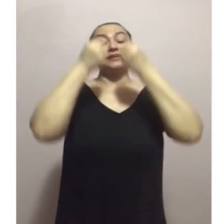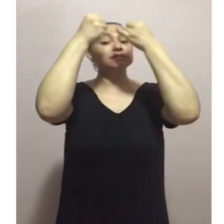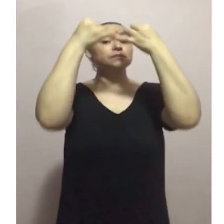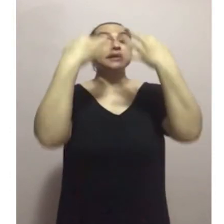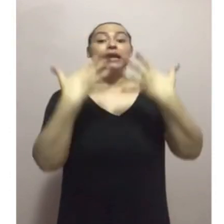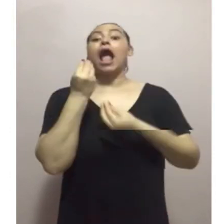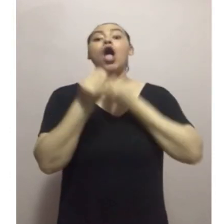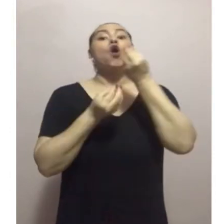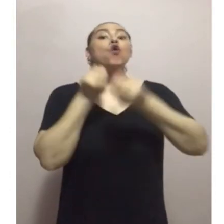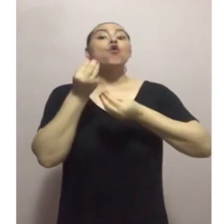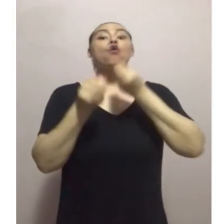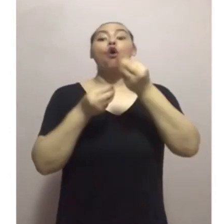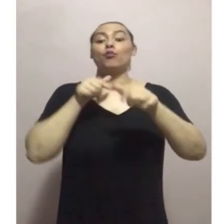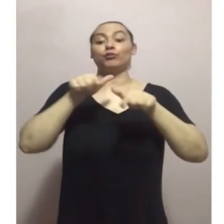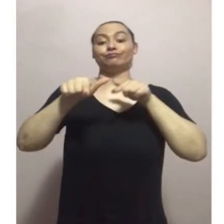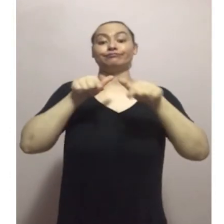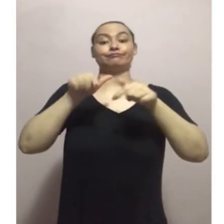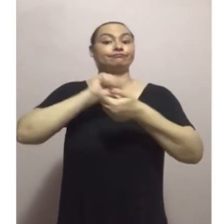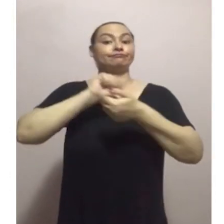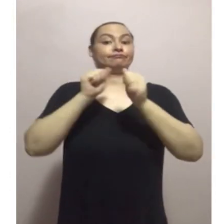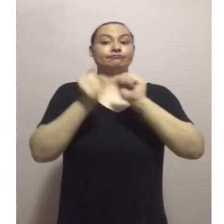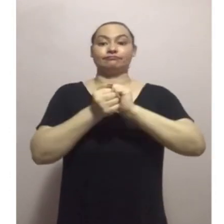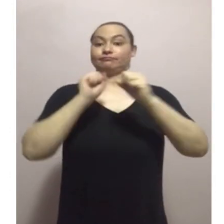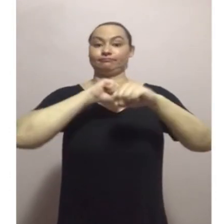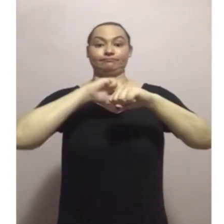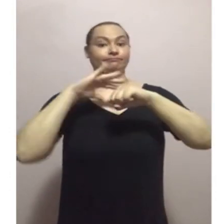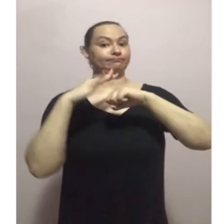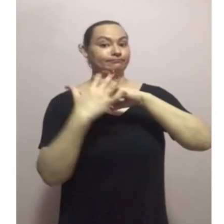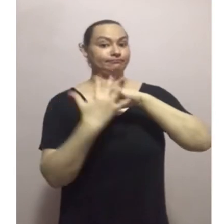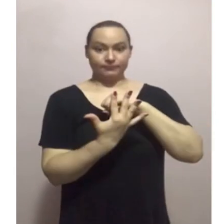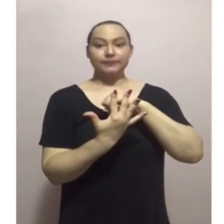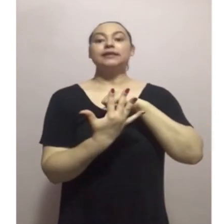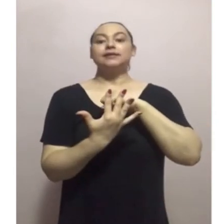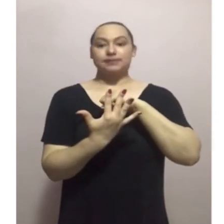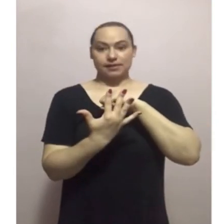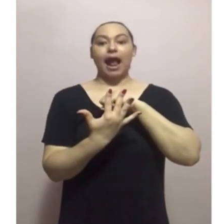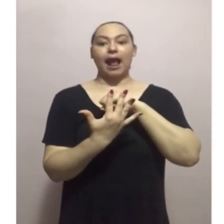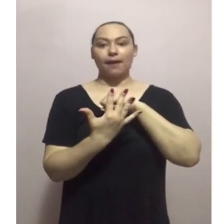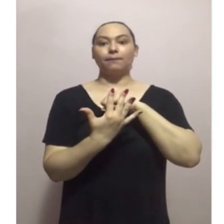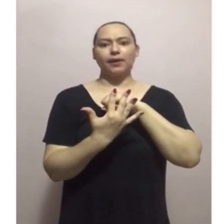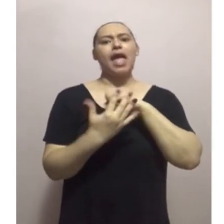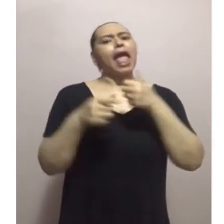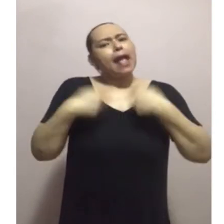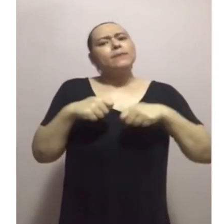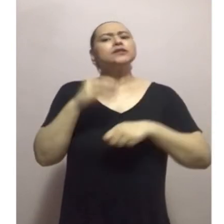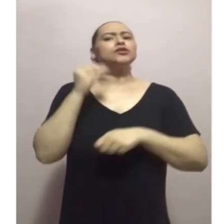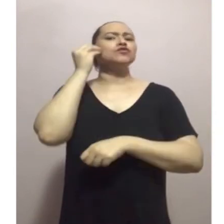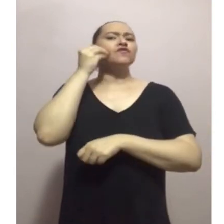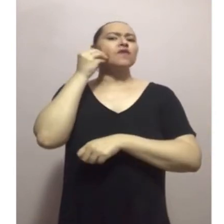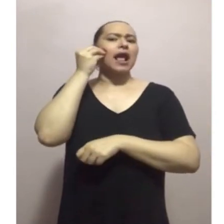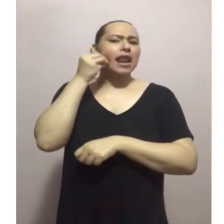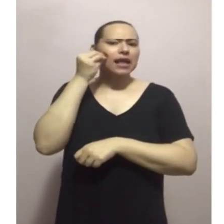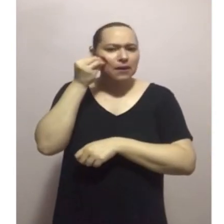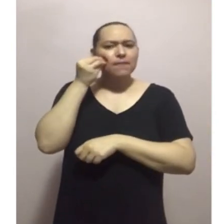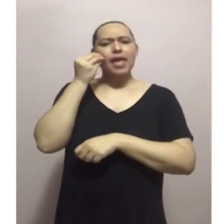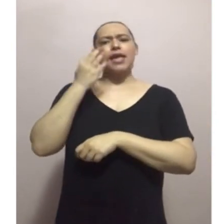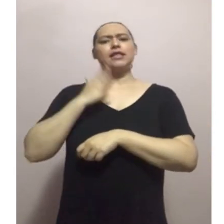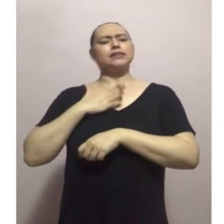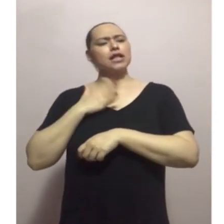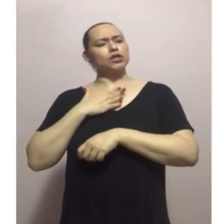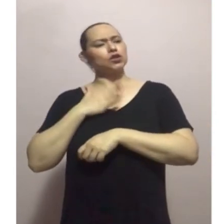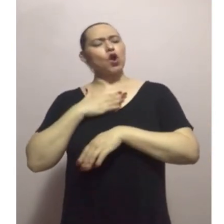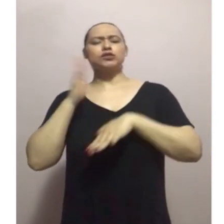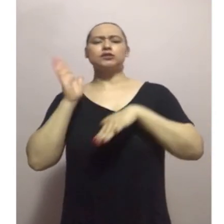da pandemia, né? A gente tem que falar da nossa estrada também, para ver como é que a gente chegou aqui e como que a gente usou